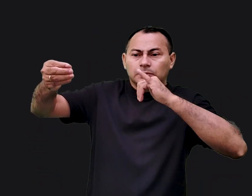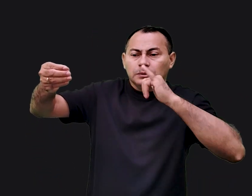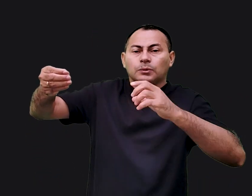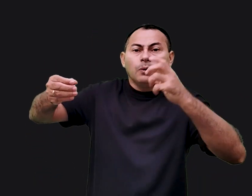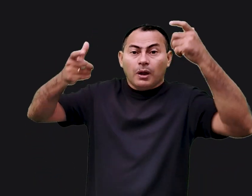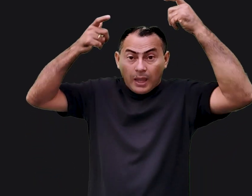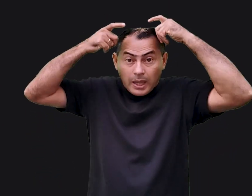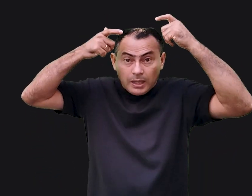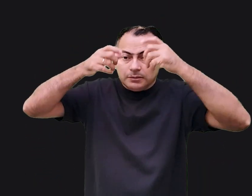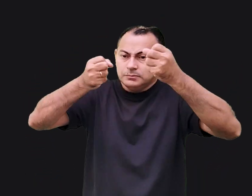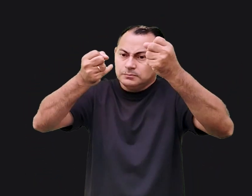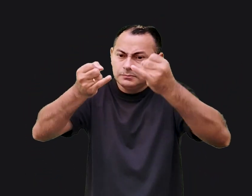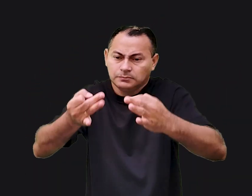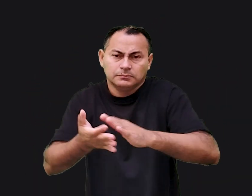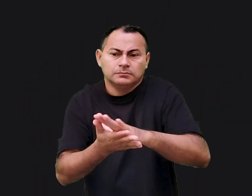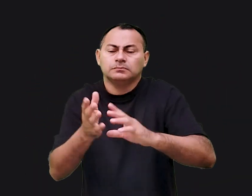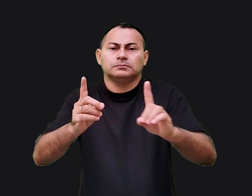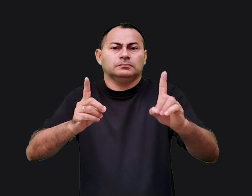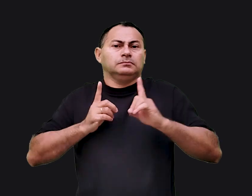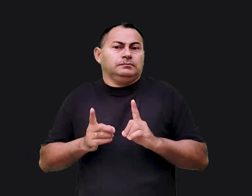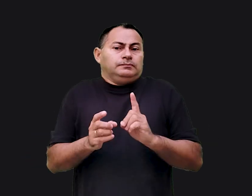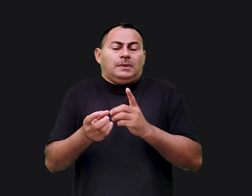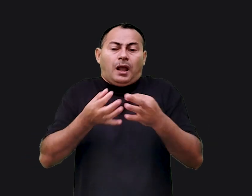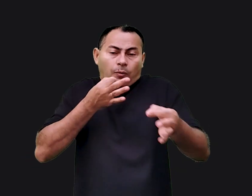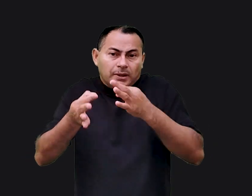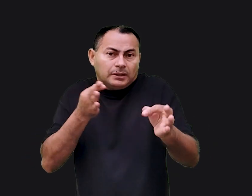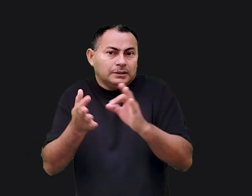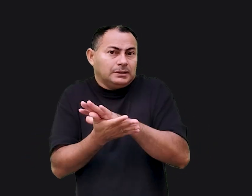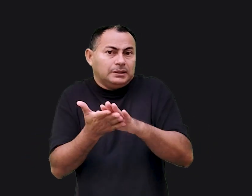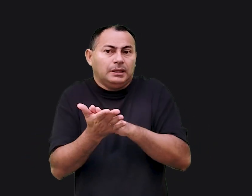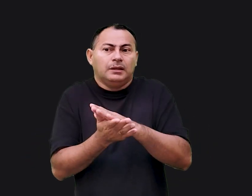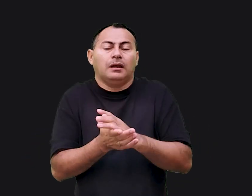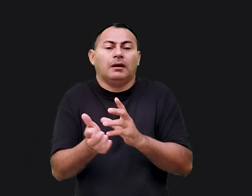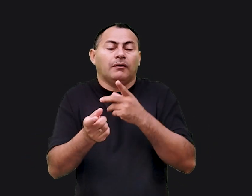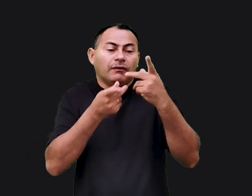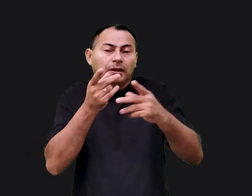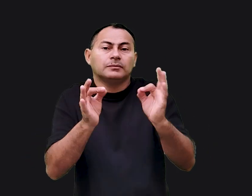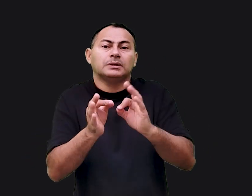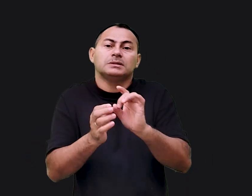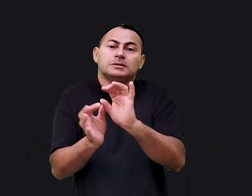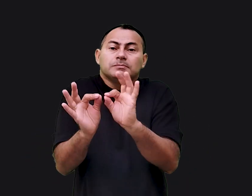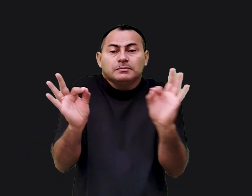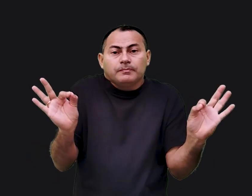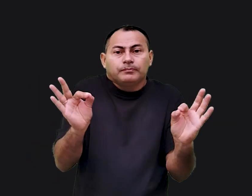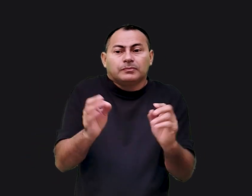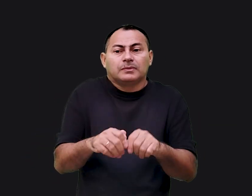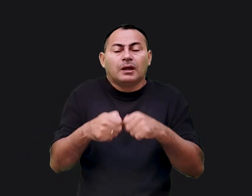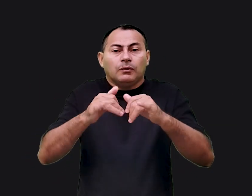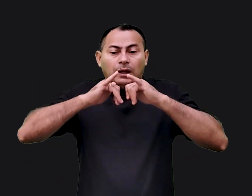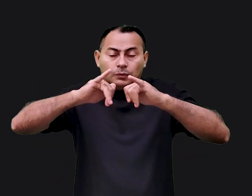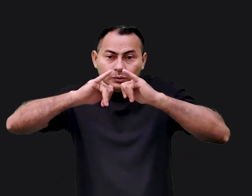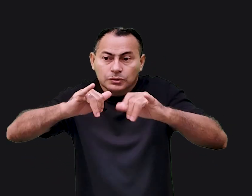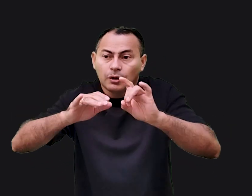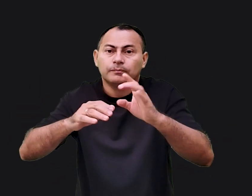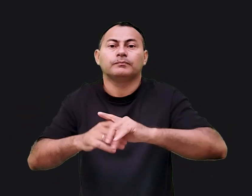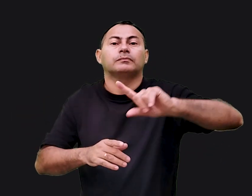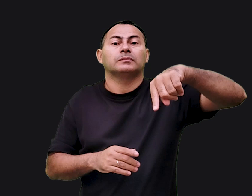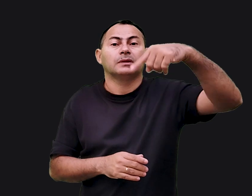rei ele não explicava não defendia não argumentava nem advogava ele simplesmente dava o anúncio depois ele